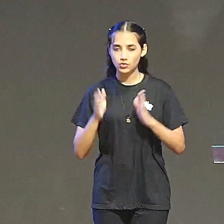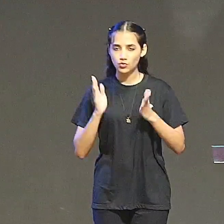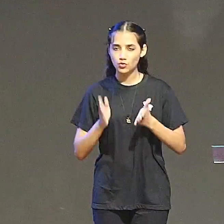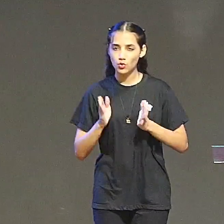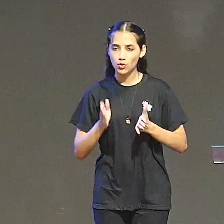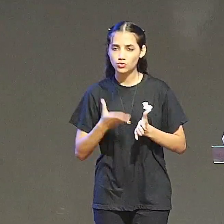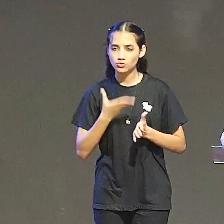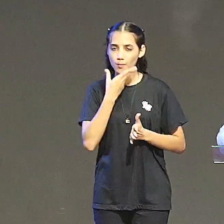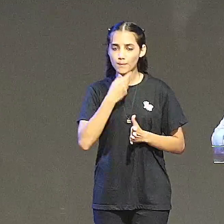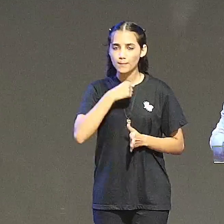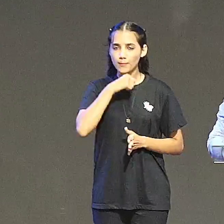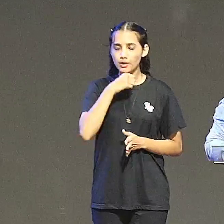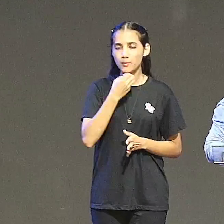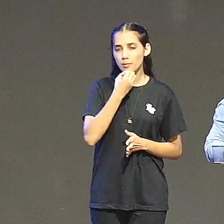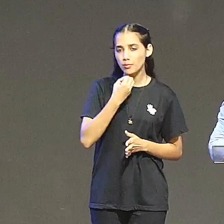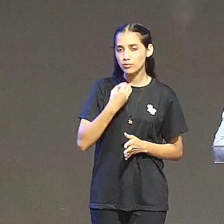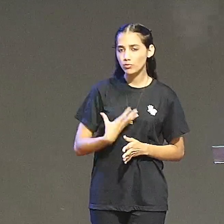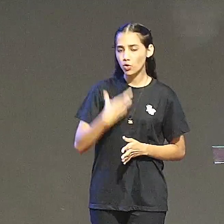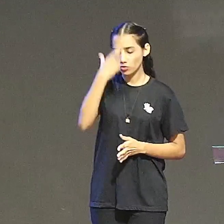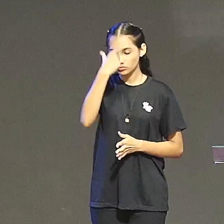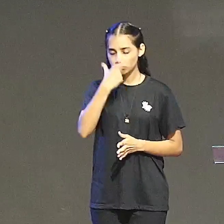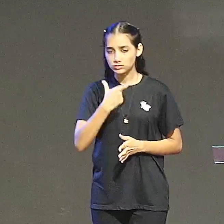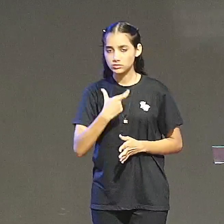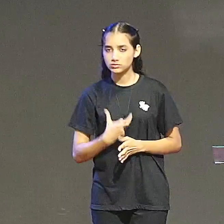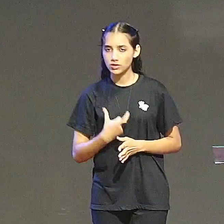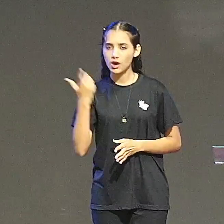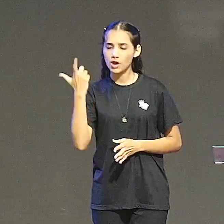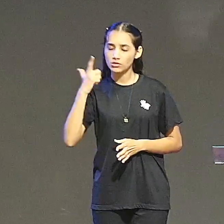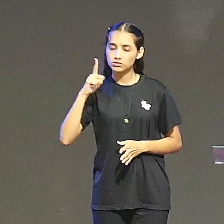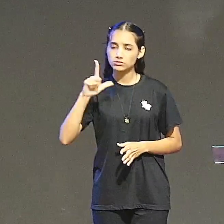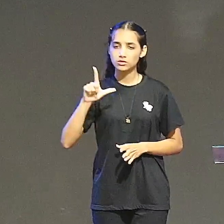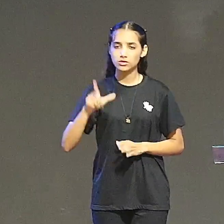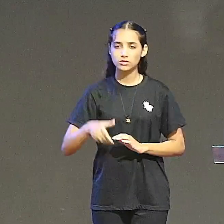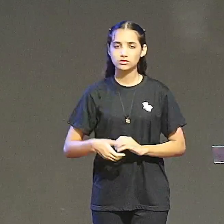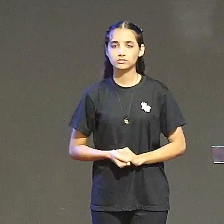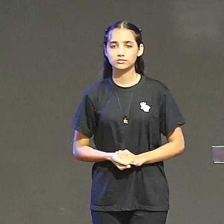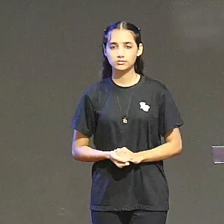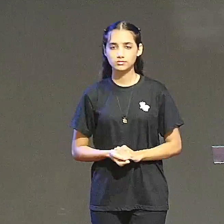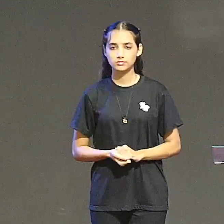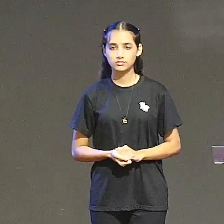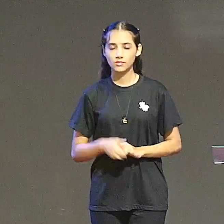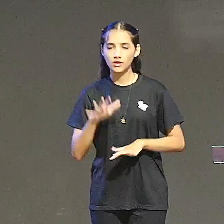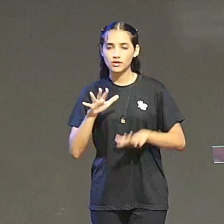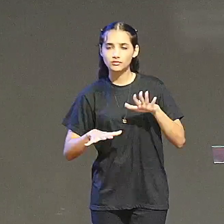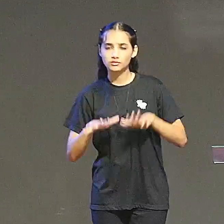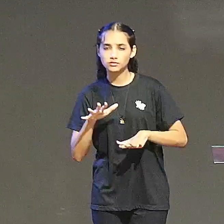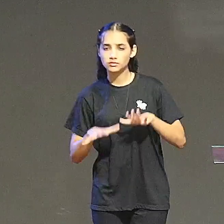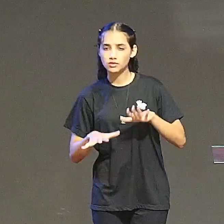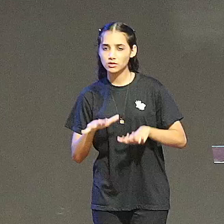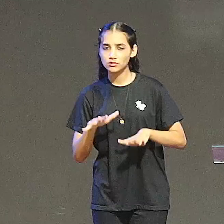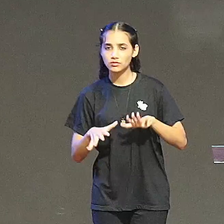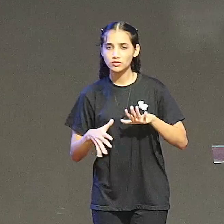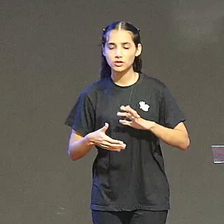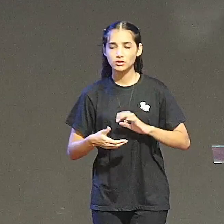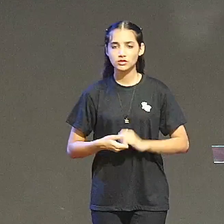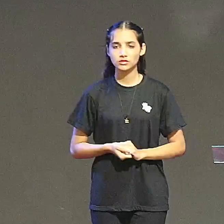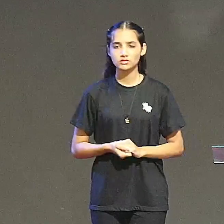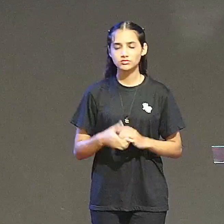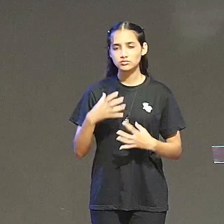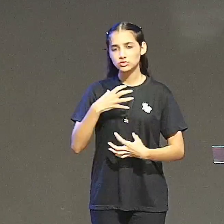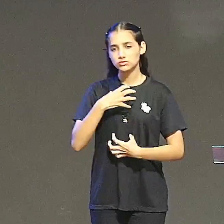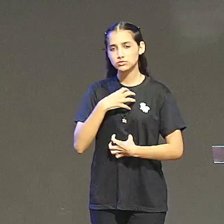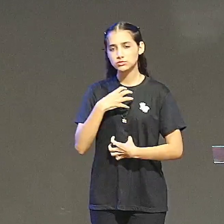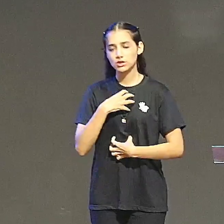paternidade e até para aqueles que de repente tem uma necessidade maior de algo palpável sabe que sente assim de repente